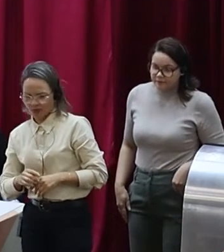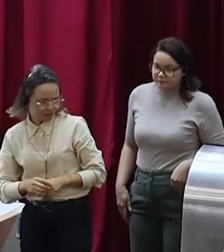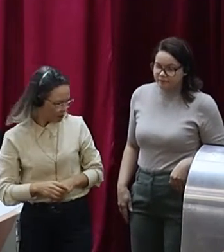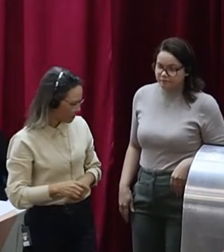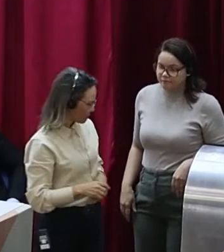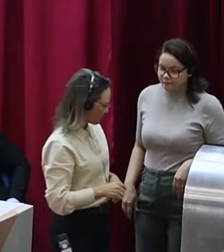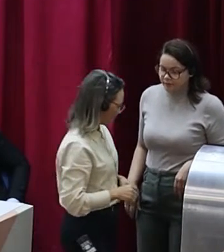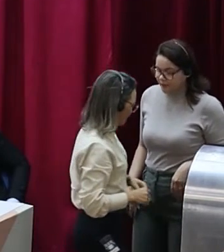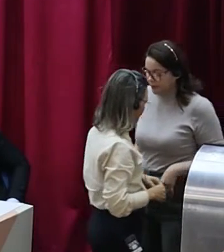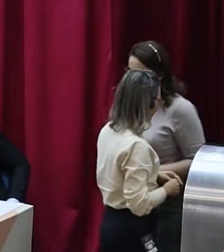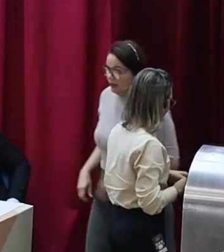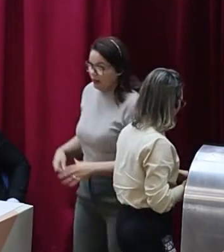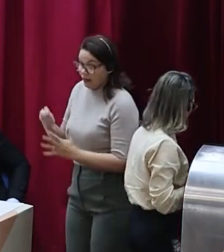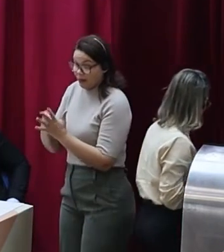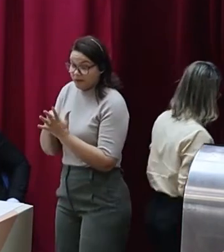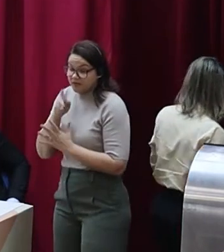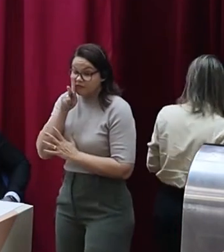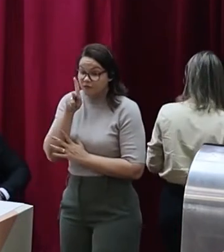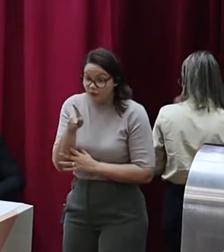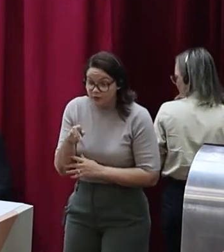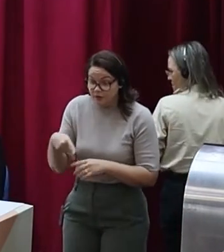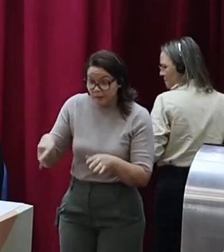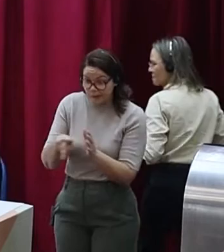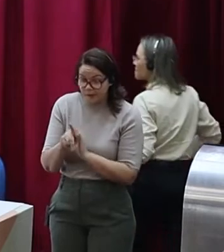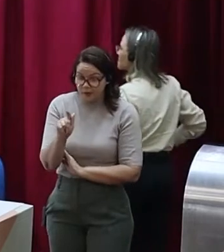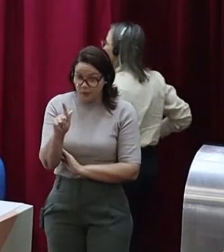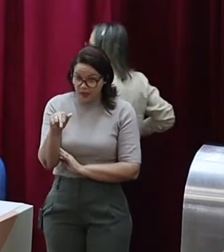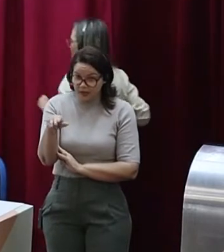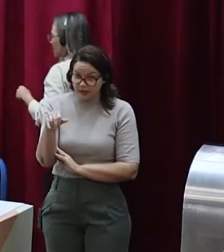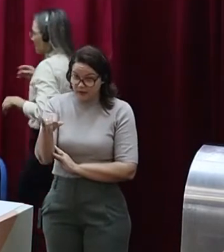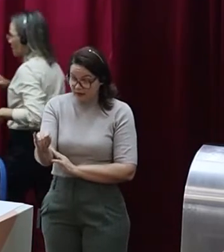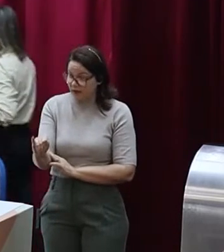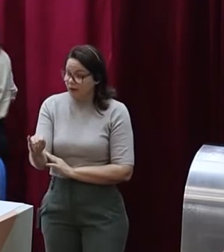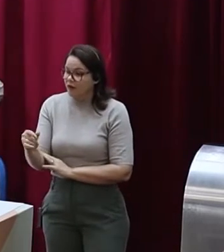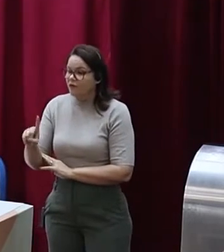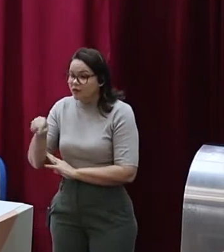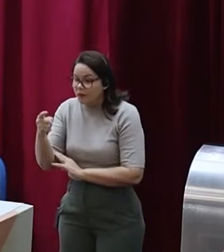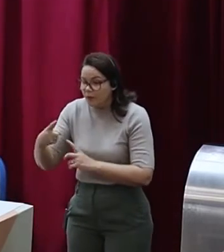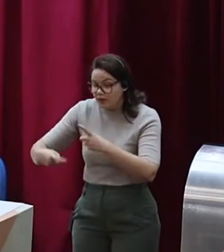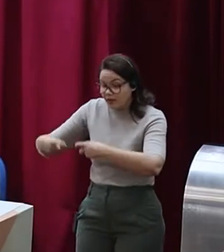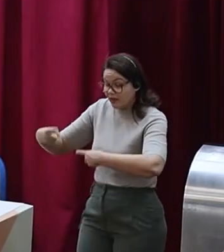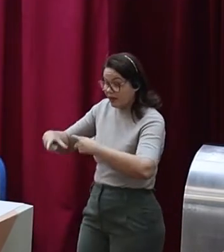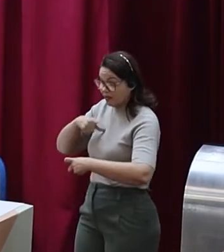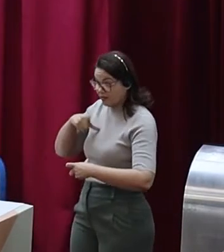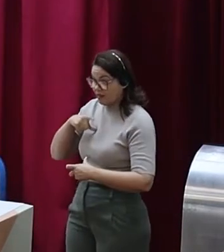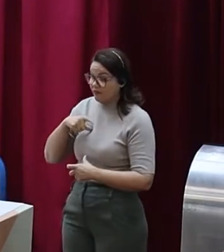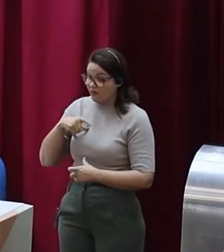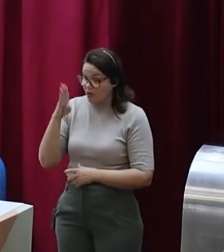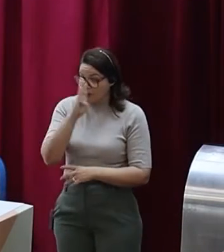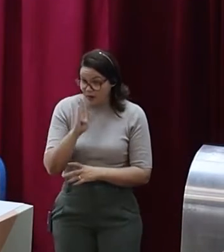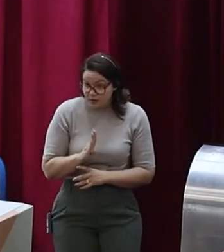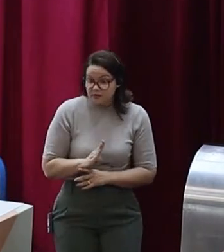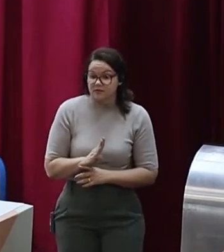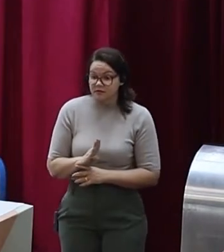más fuerte del guaraní fue después de aquella guerra que lamentablemente tuvimos con Brasil, Argentina y Uruguay. El